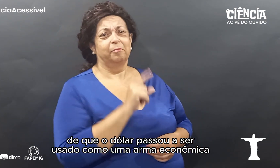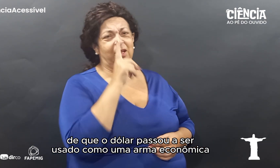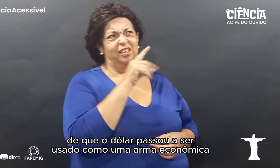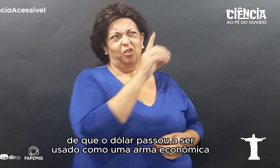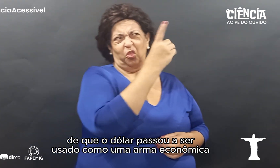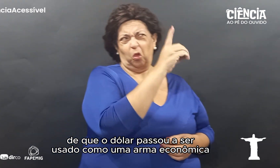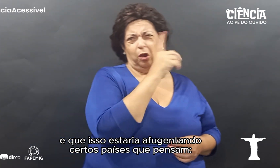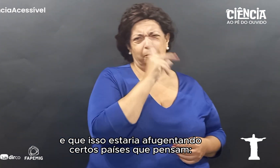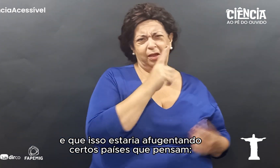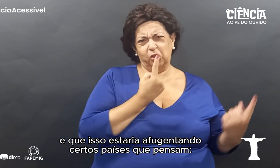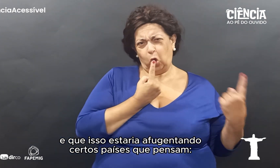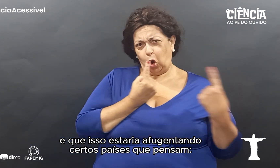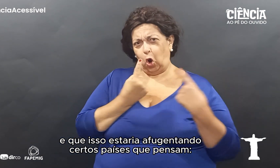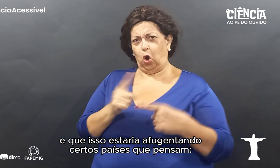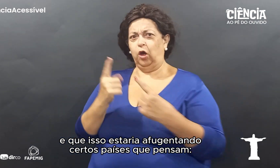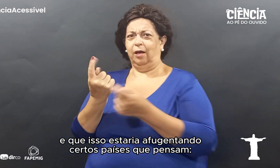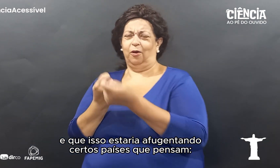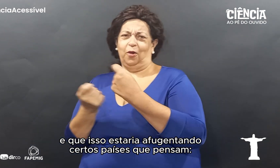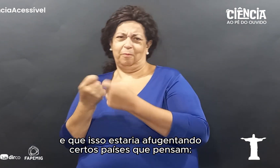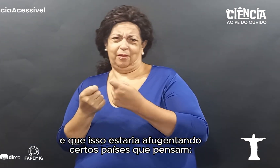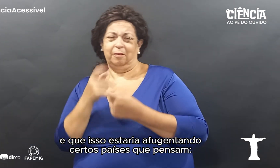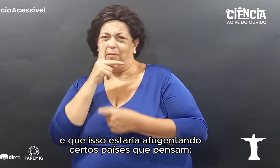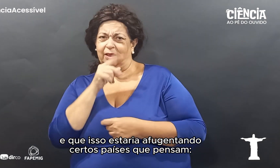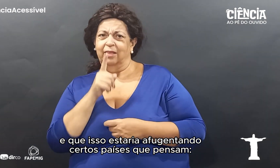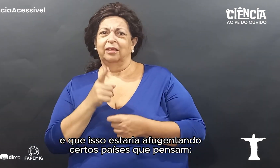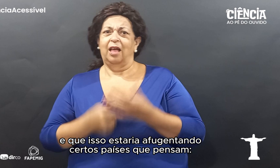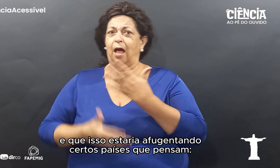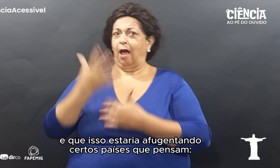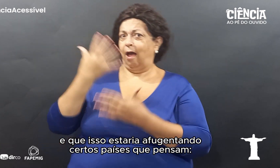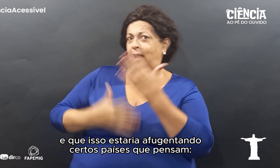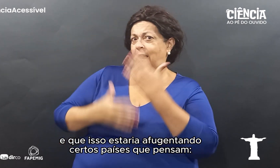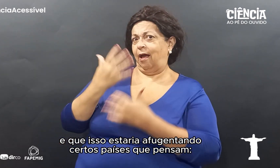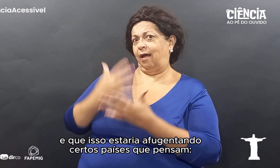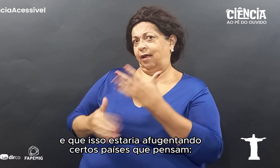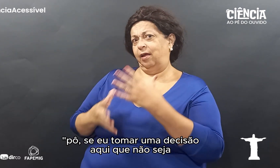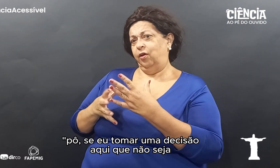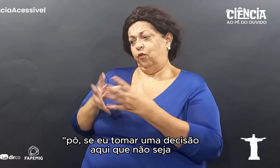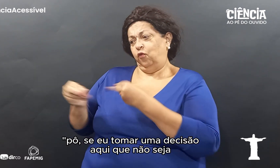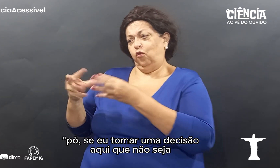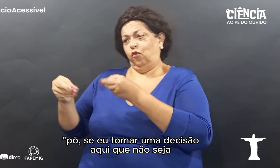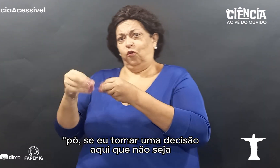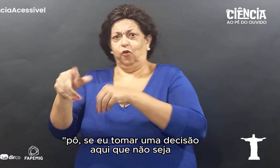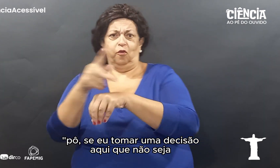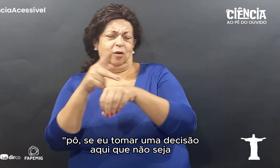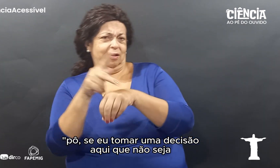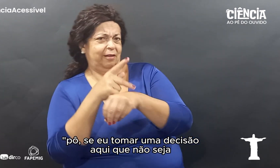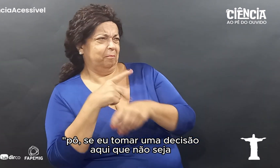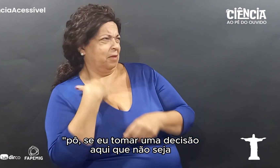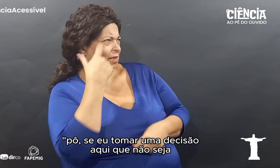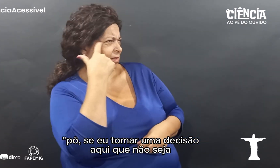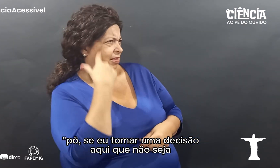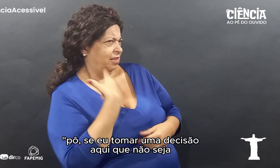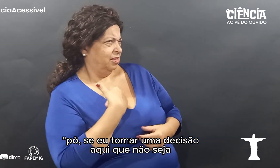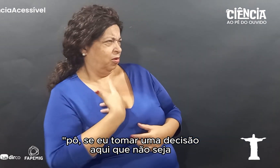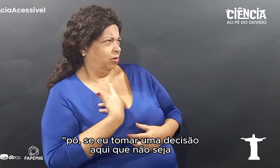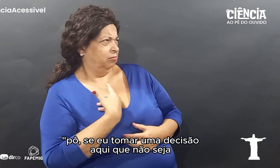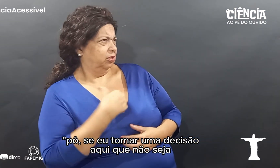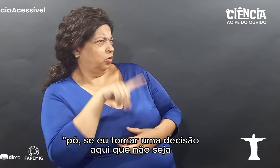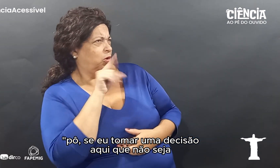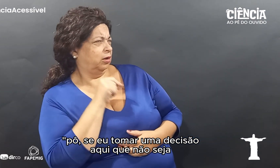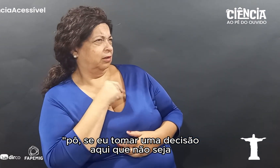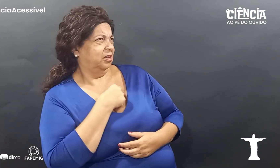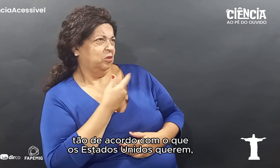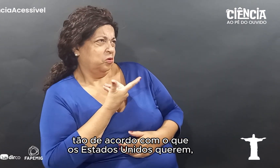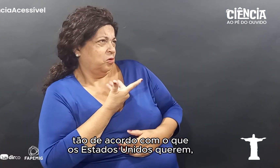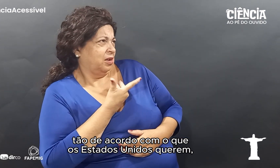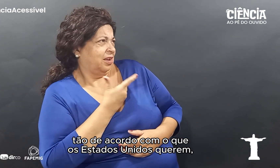arma econômica e que isso estaria afugentando certos países que pensam, se eu tomar uma decisão aqui que